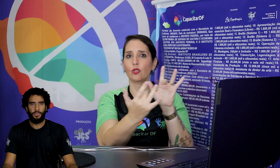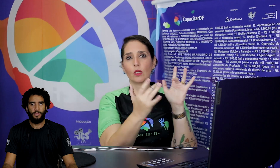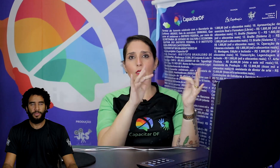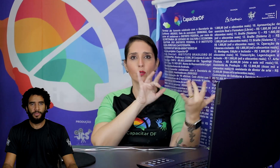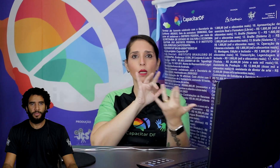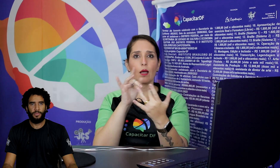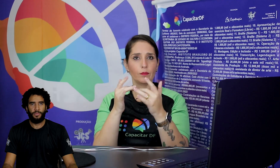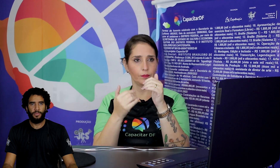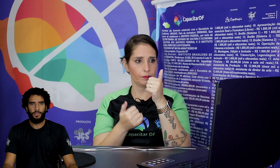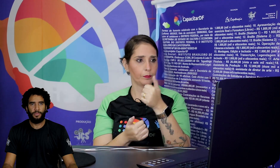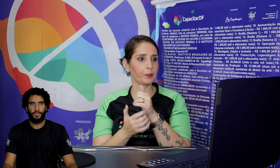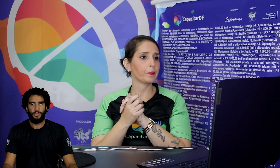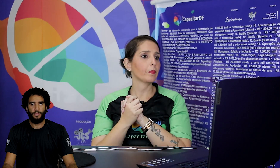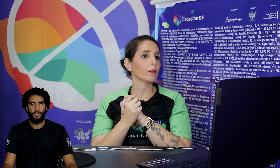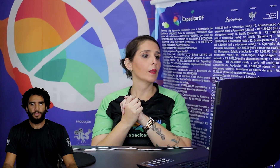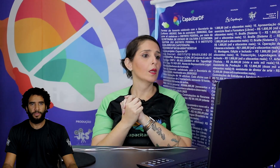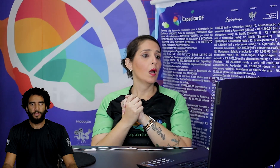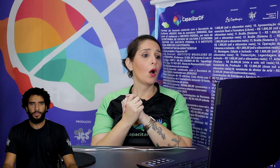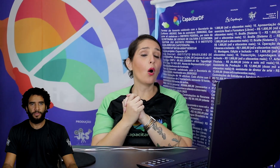consegue direcionar.